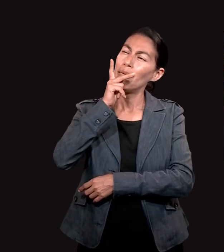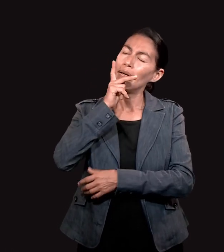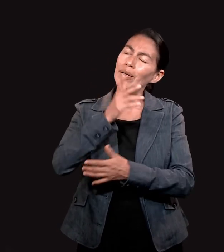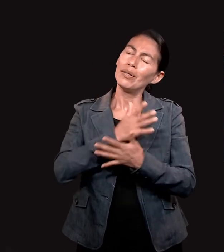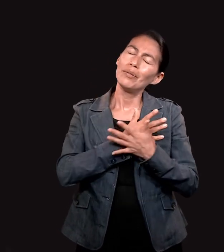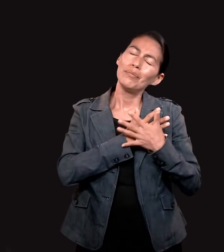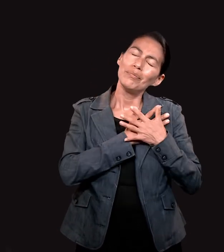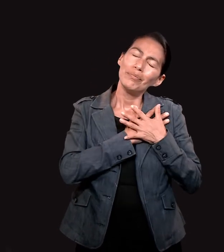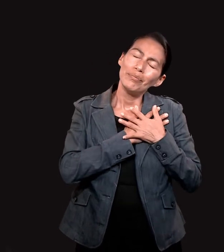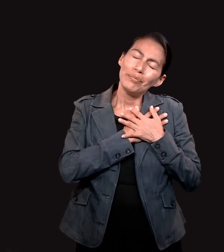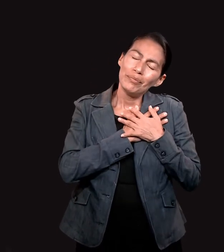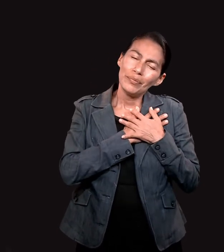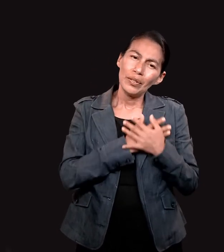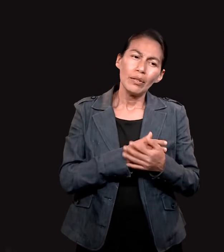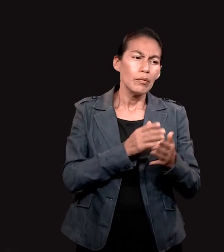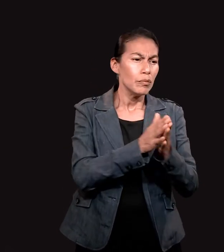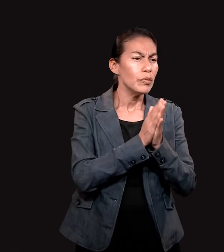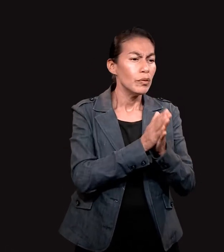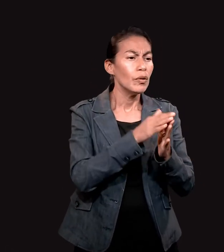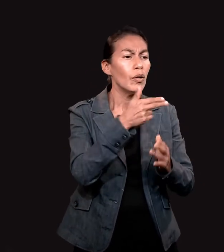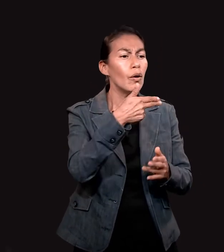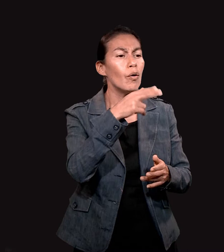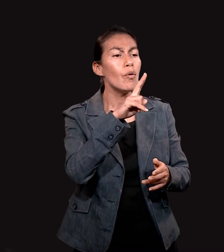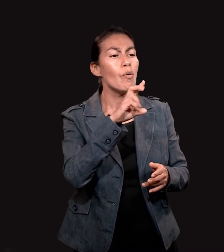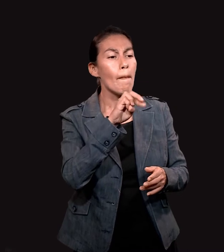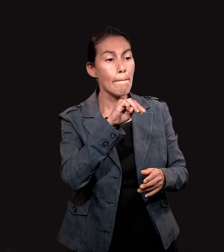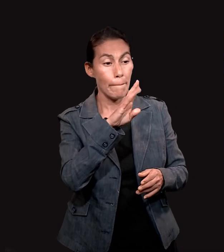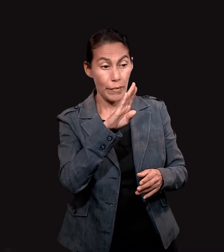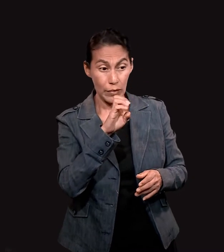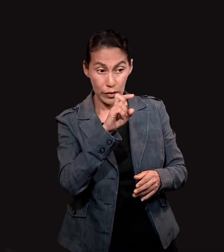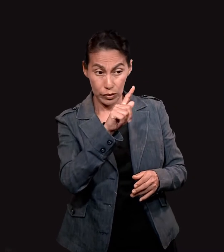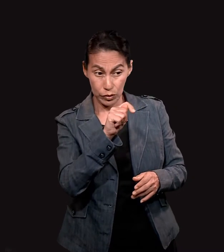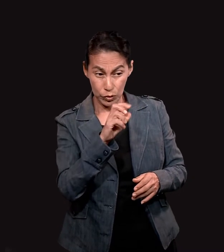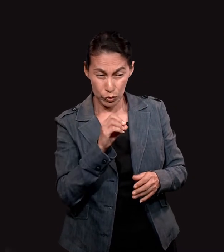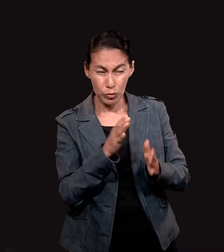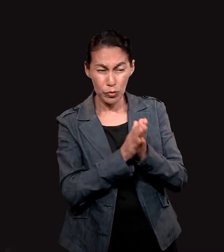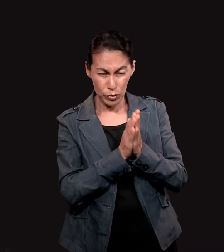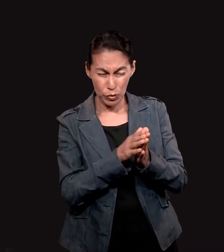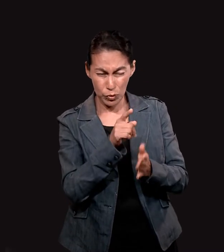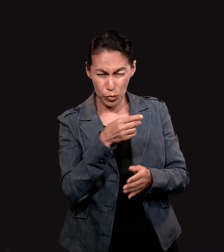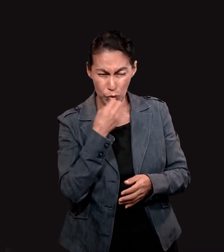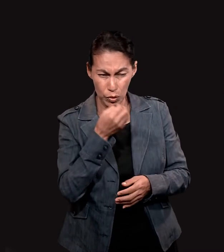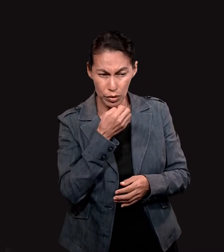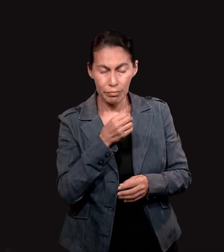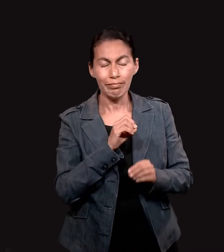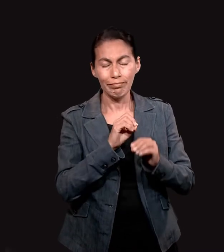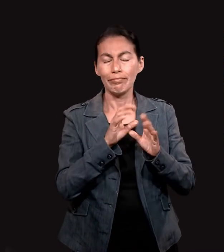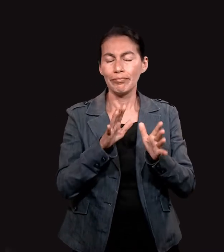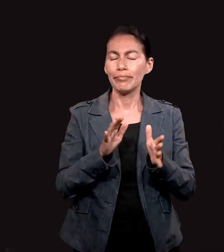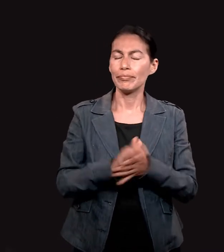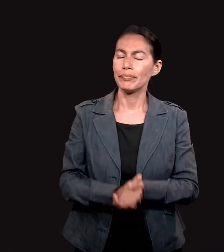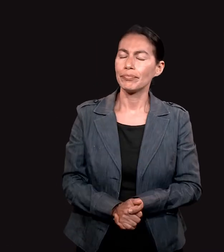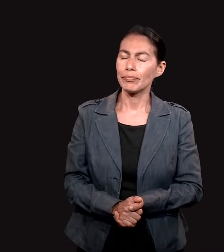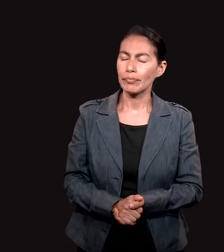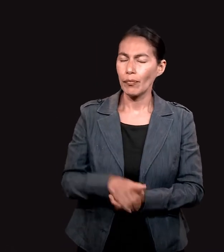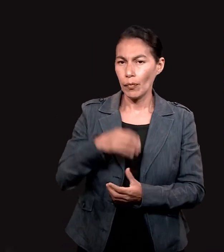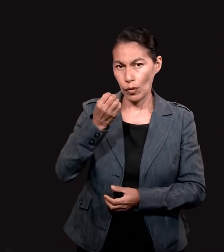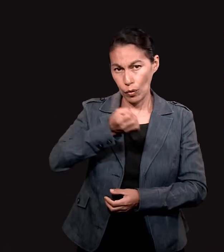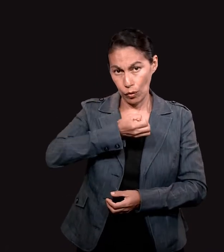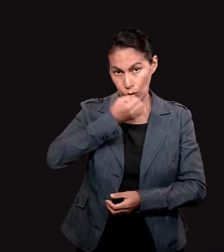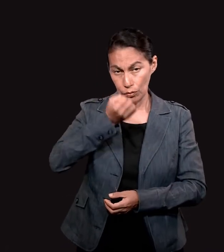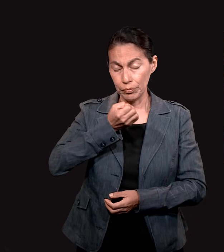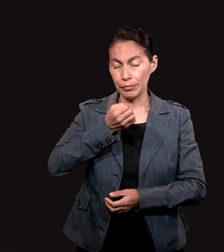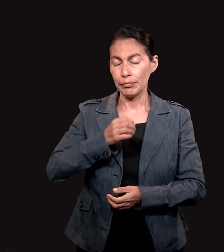Reverentemente oremos al Padre amante. Te voy a pedir, por favor, Humberto, si tienes la bondad de orar. Oremos.